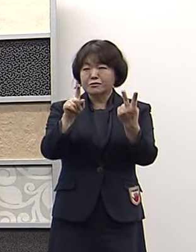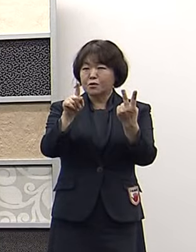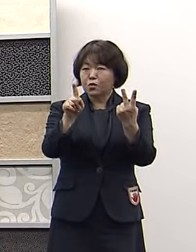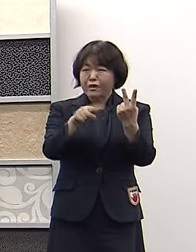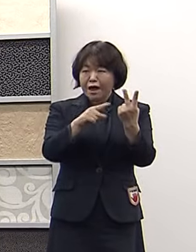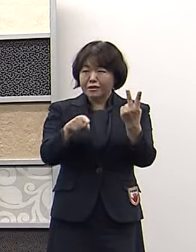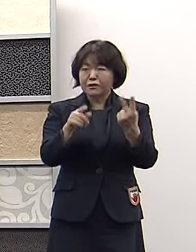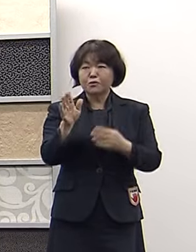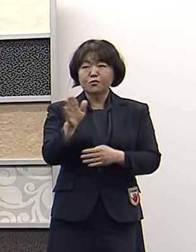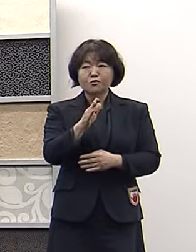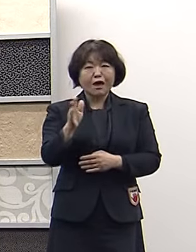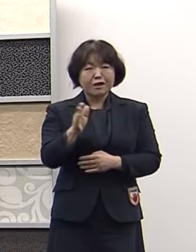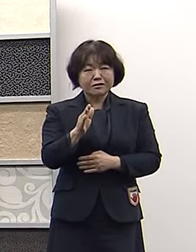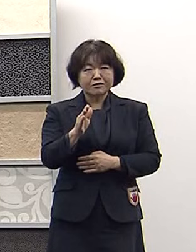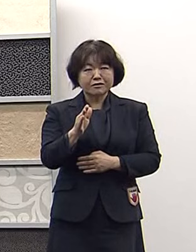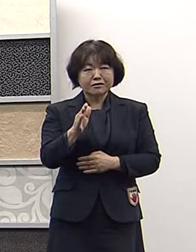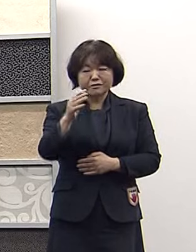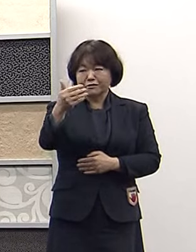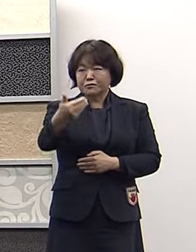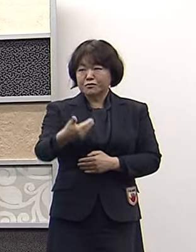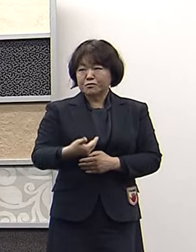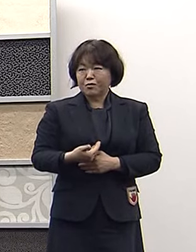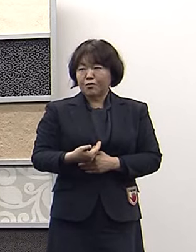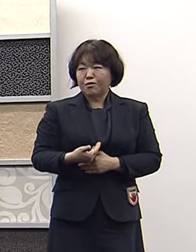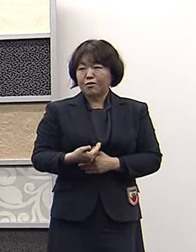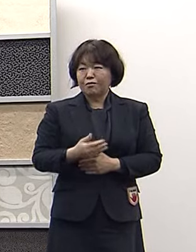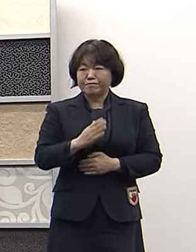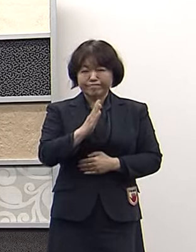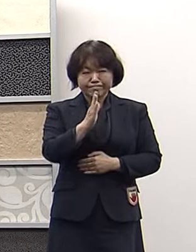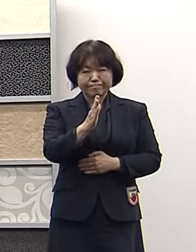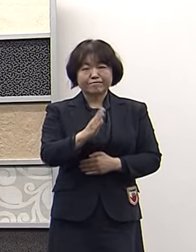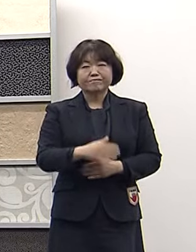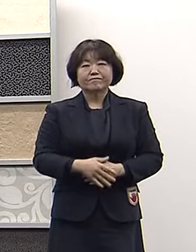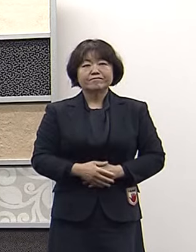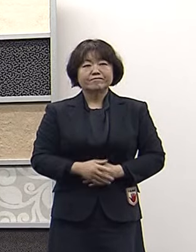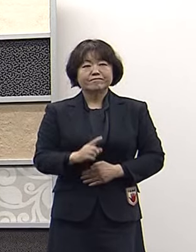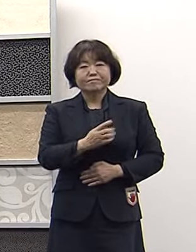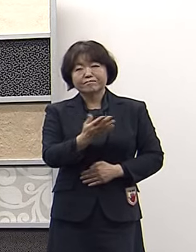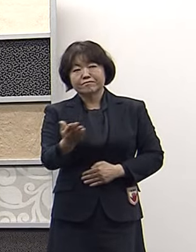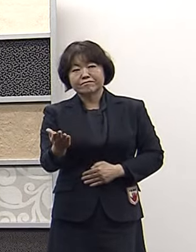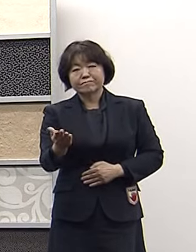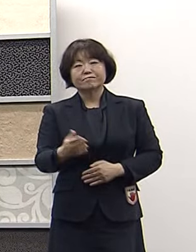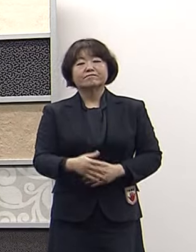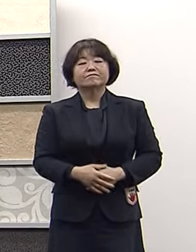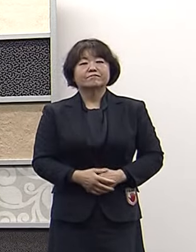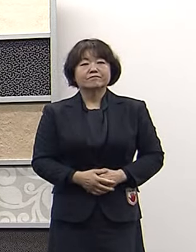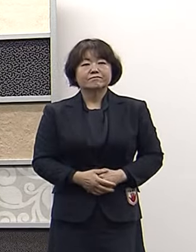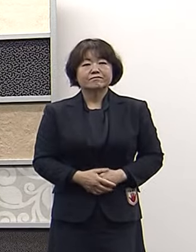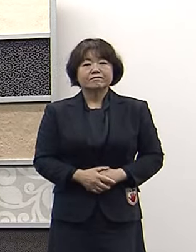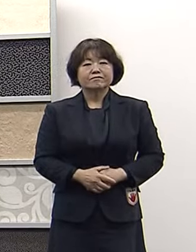まで、お受けしたいと存じますが、いかがでしょうか。よろし